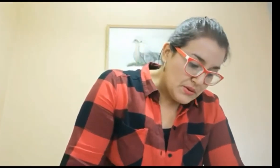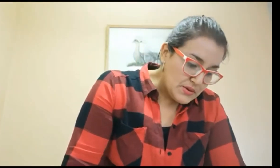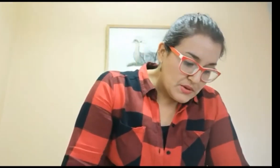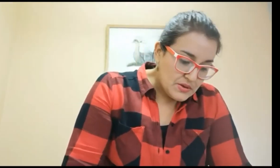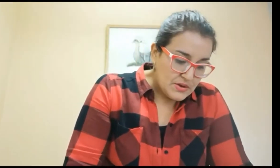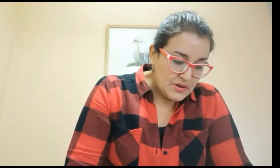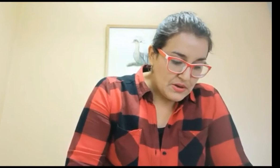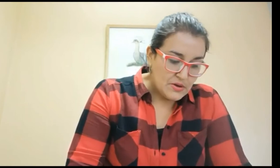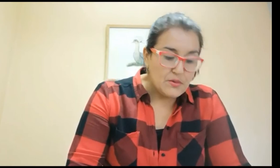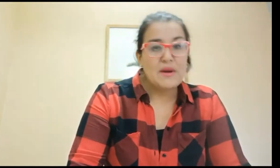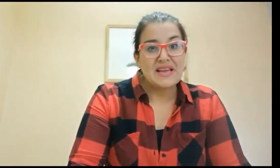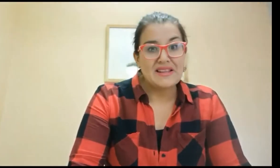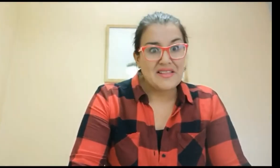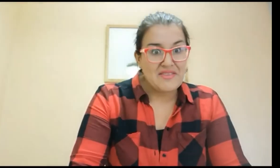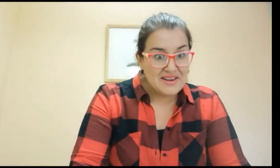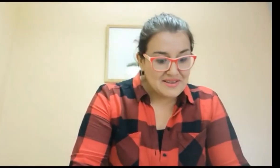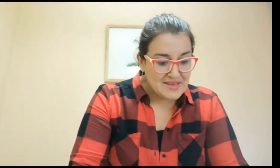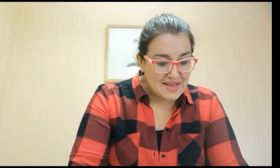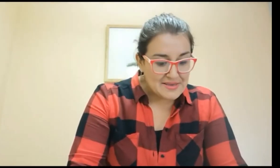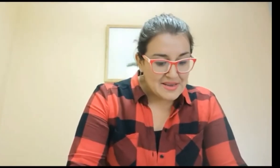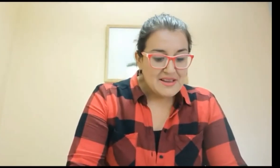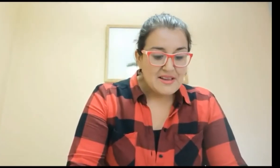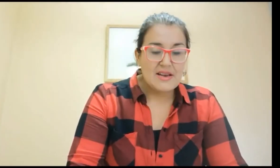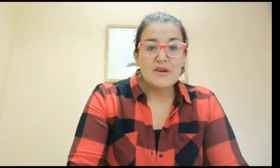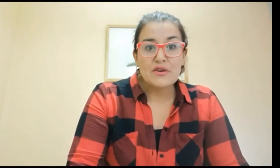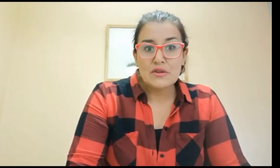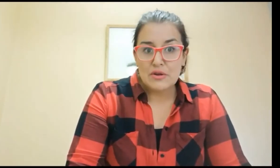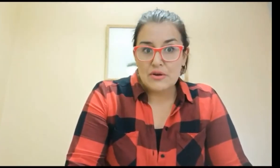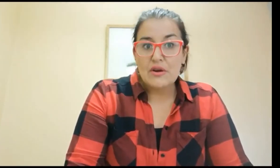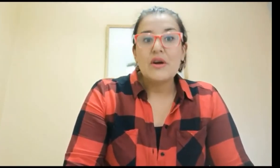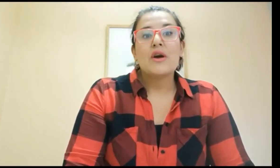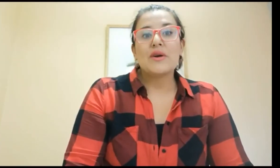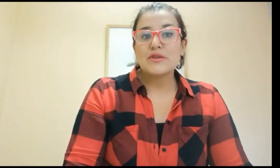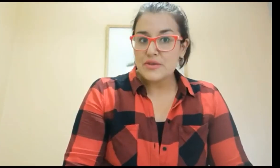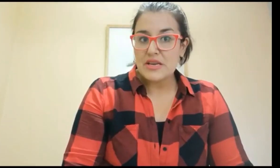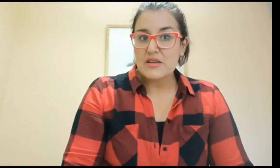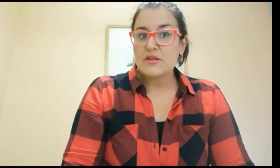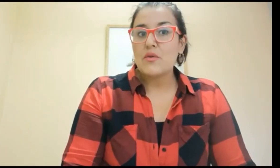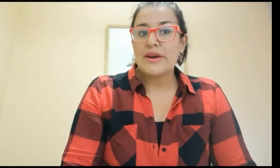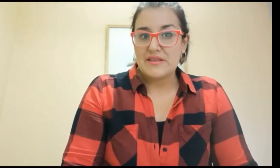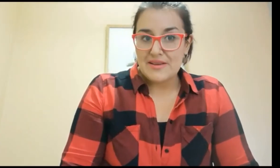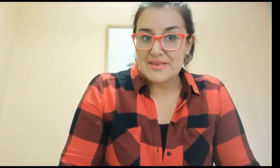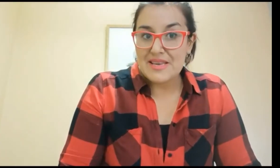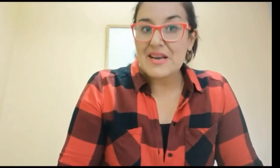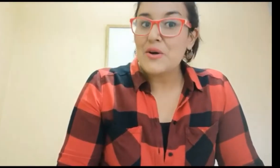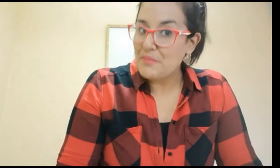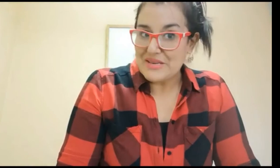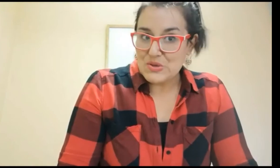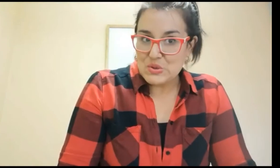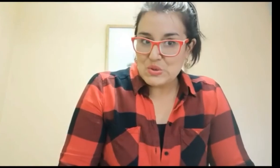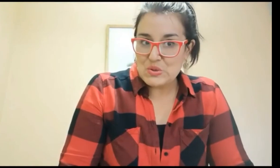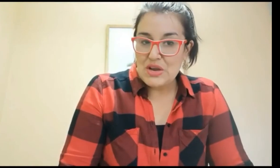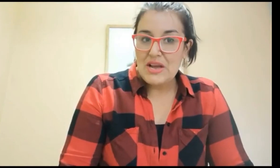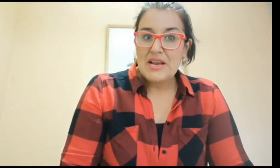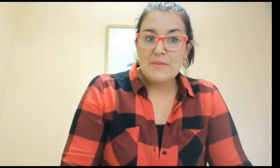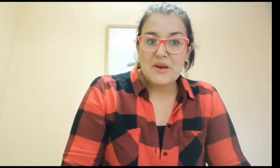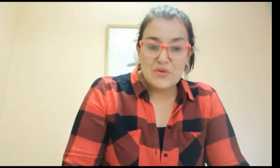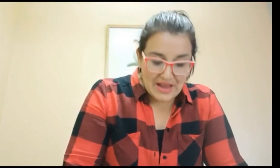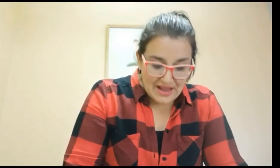pesos y un paquete de vienesas que les costó 445 pesos. La pregunta